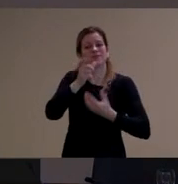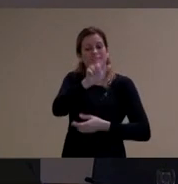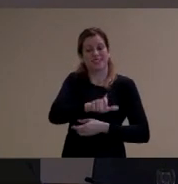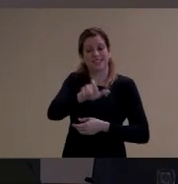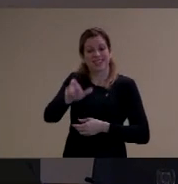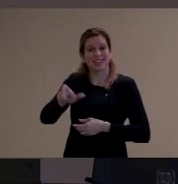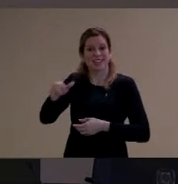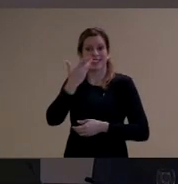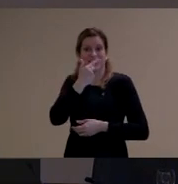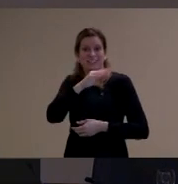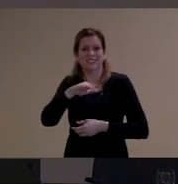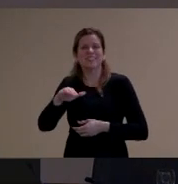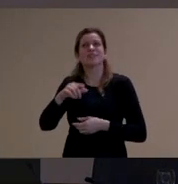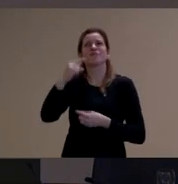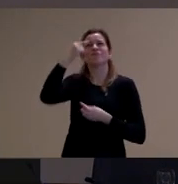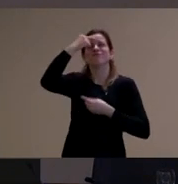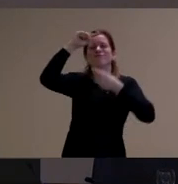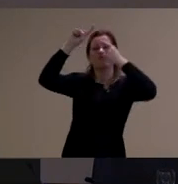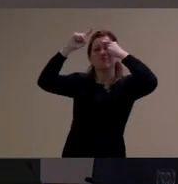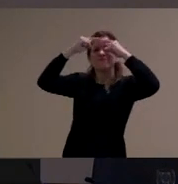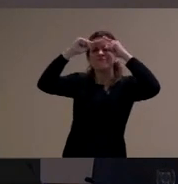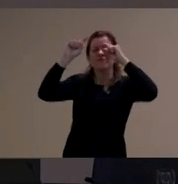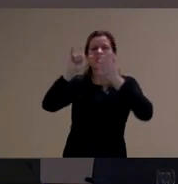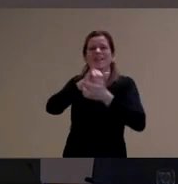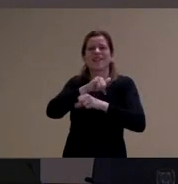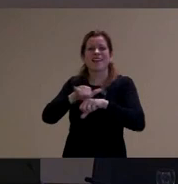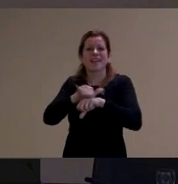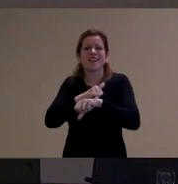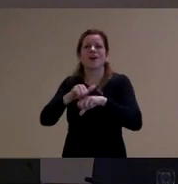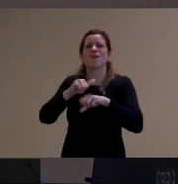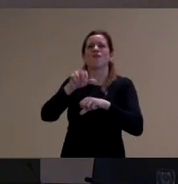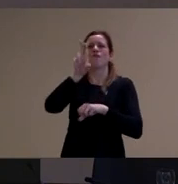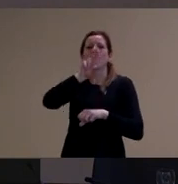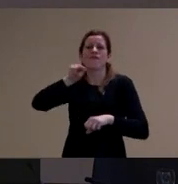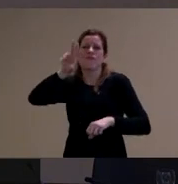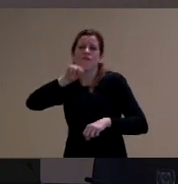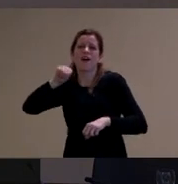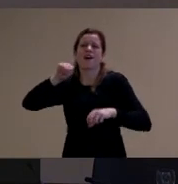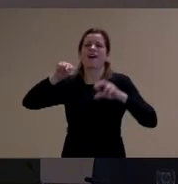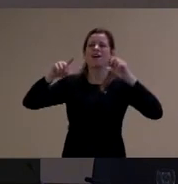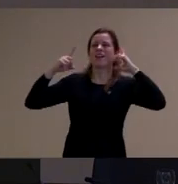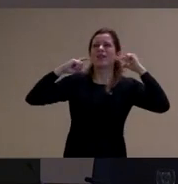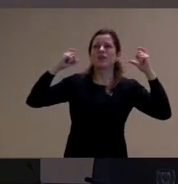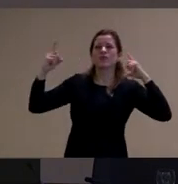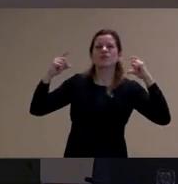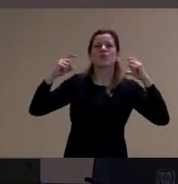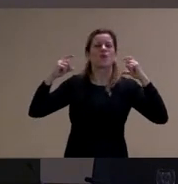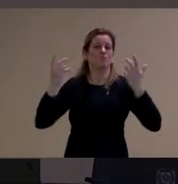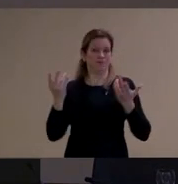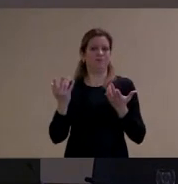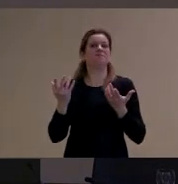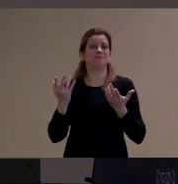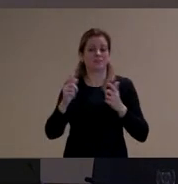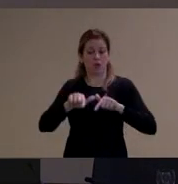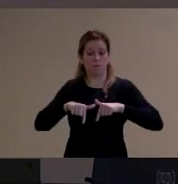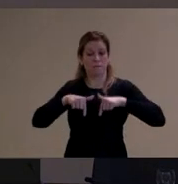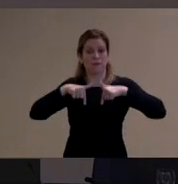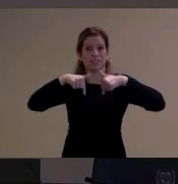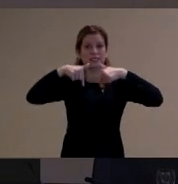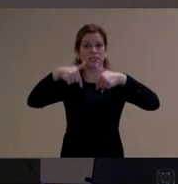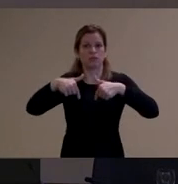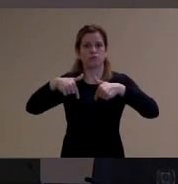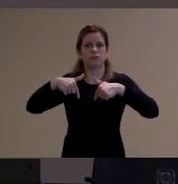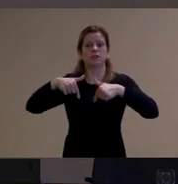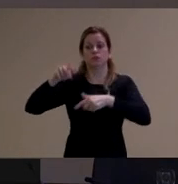A criarem jogos orais de palavras e sons e já são está na ação do